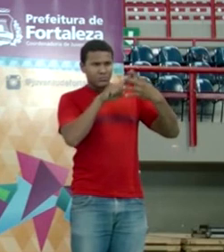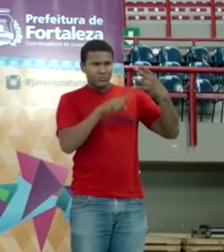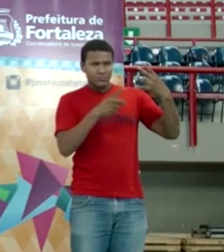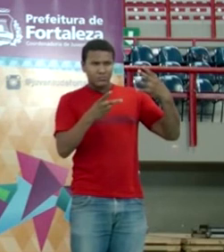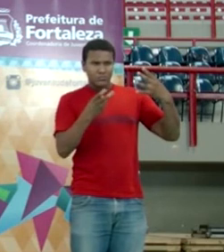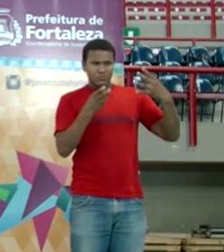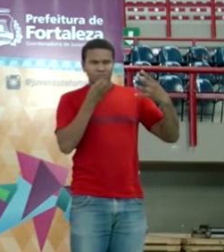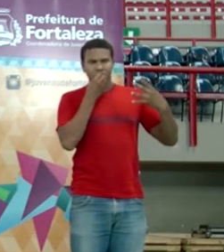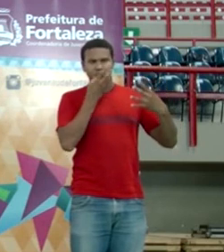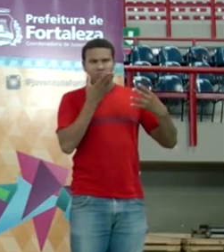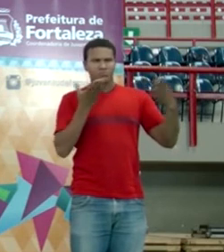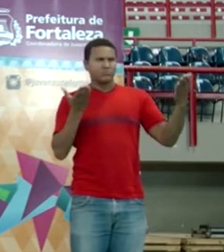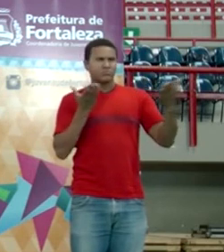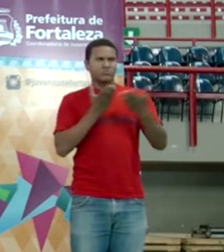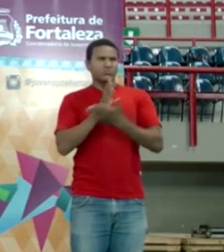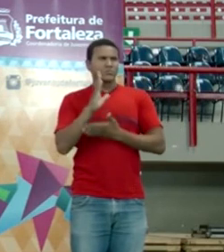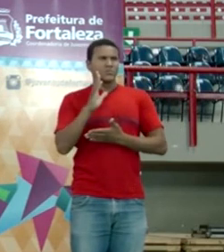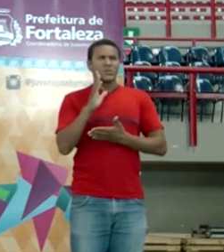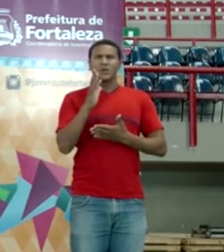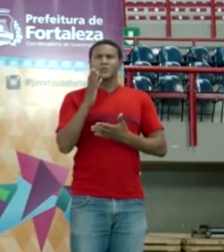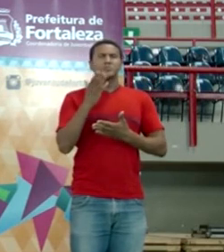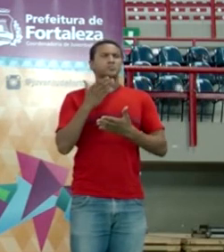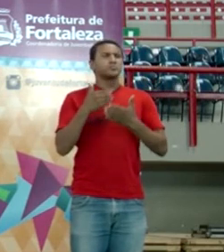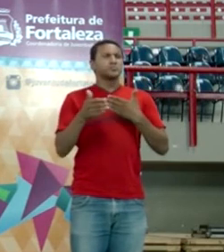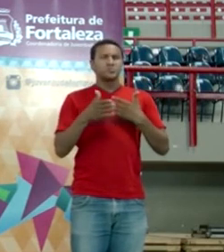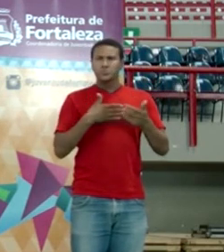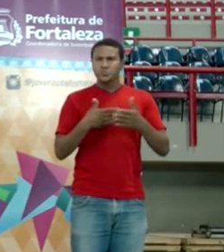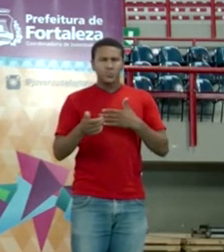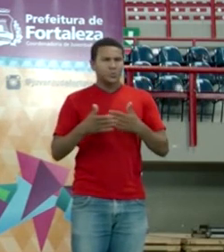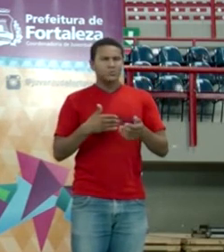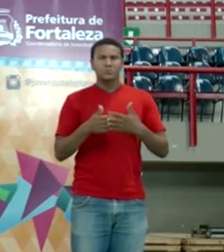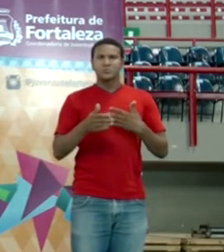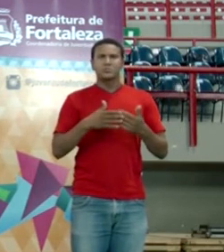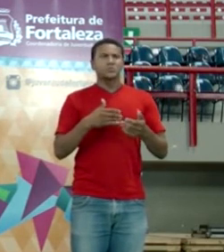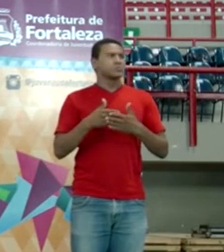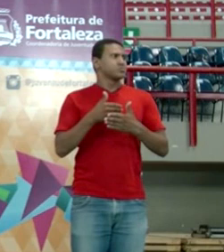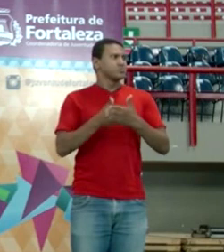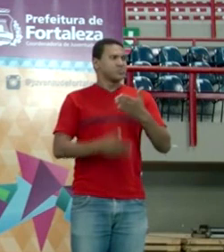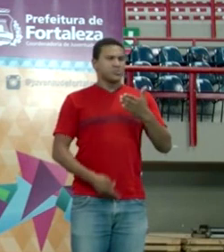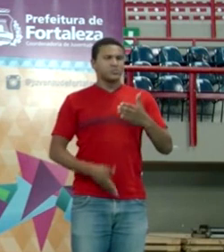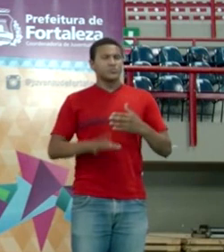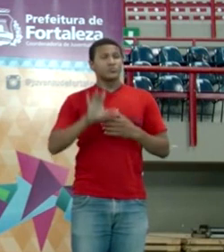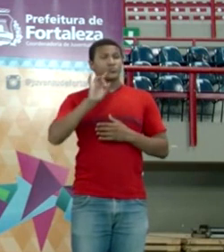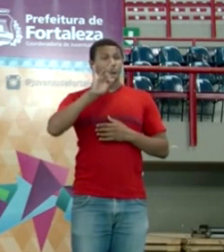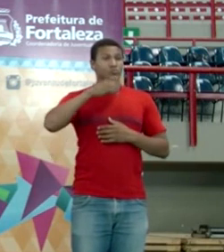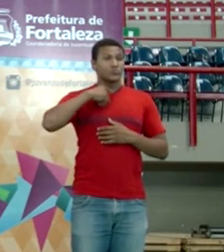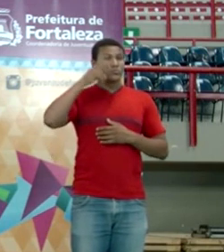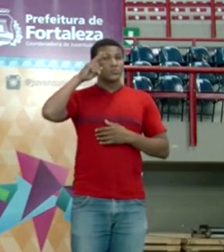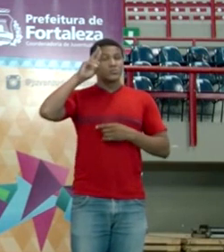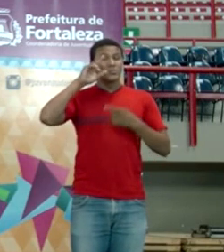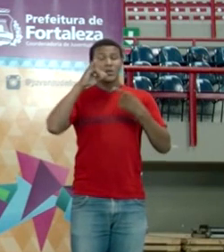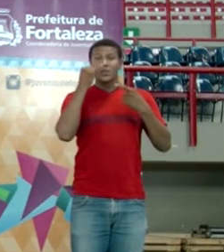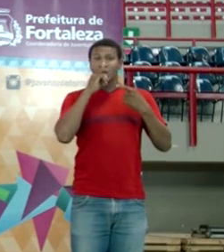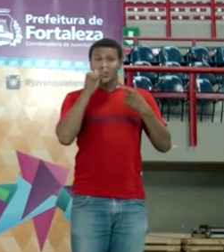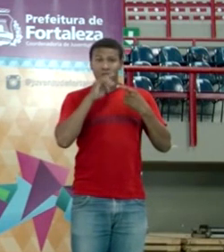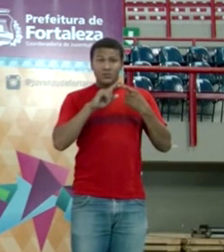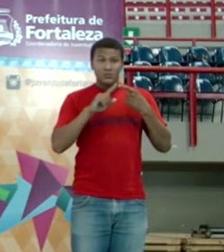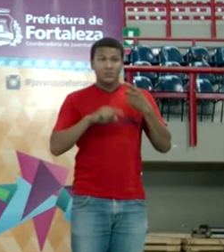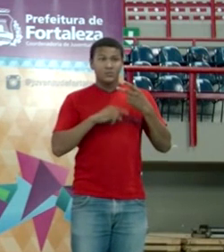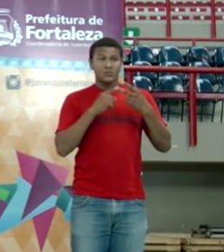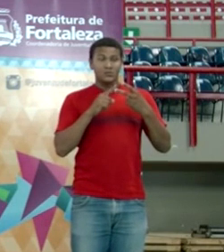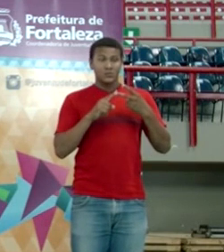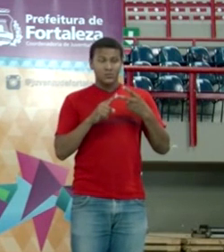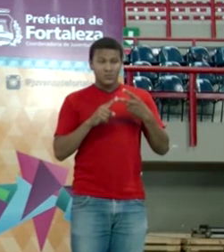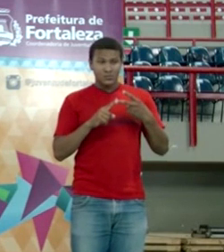em muitos vestibulares, não só do Enem, mas qualquer vestibular. Então vamos lá, só recapitulando: energia,